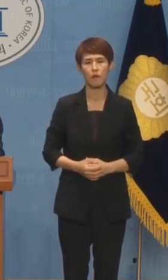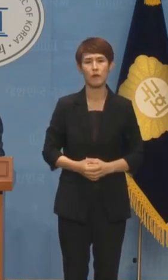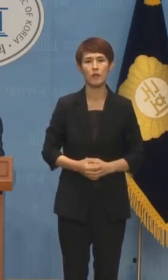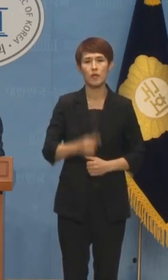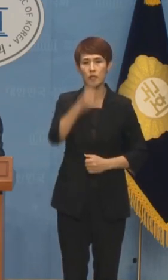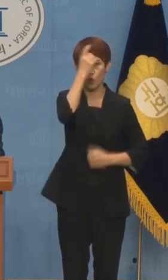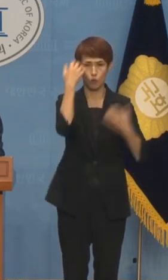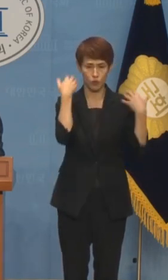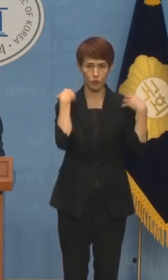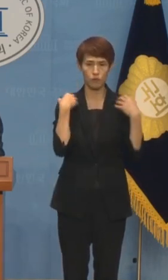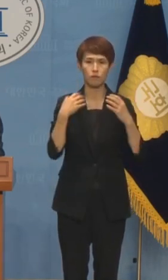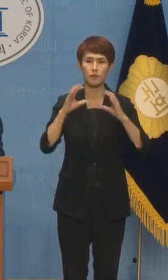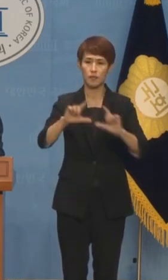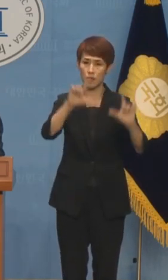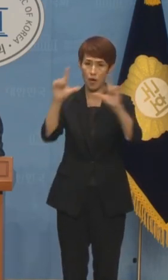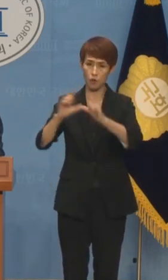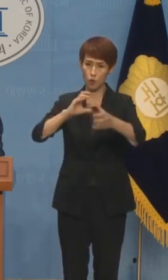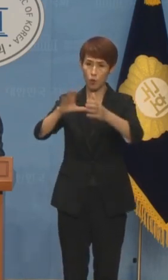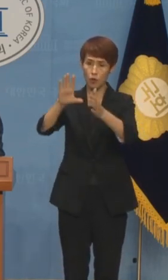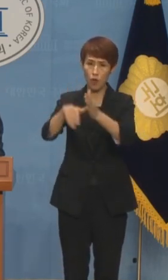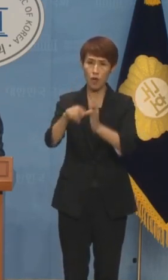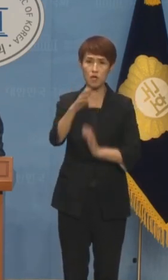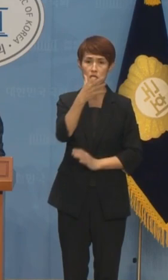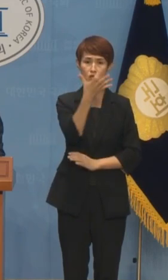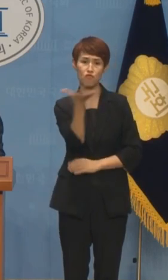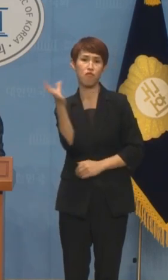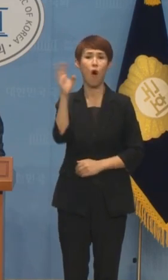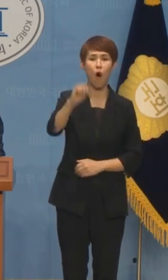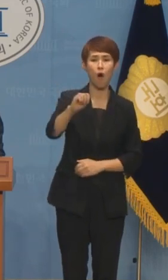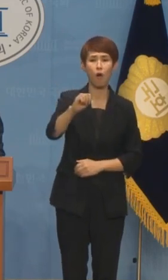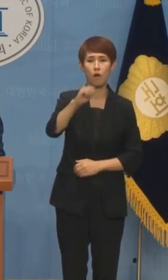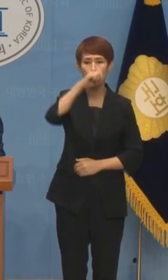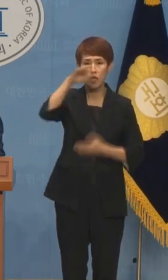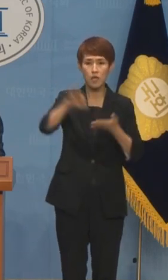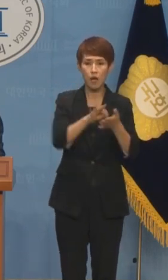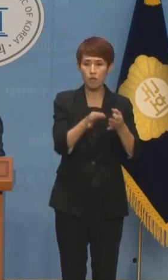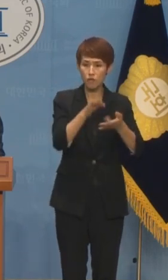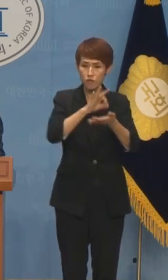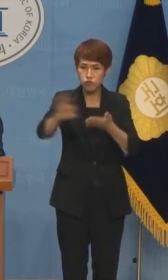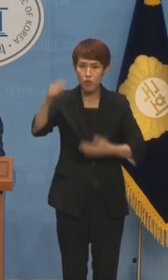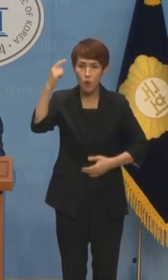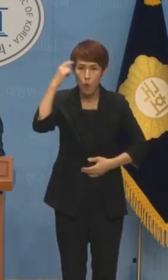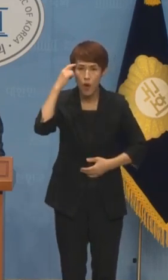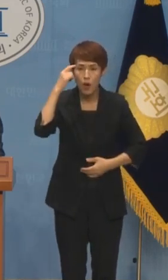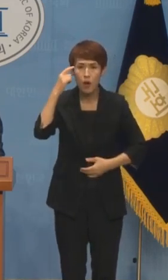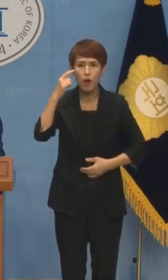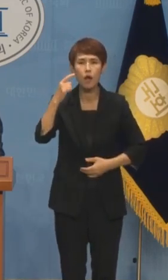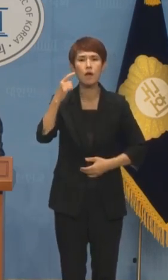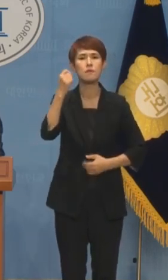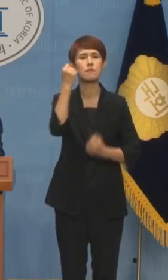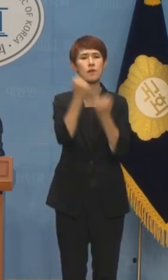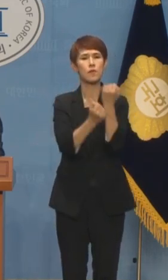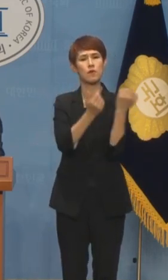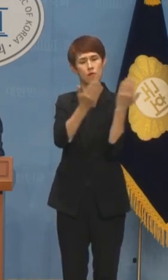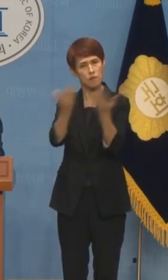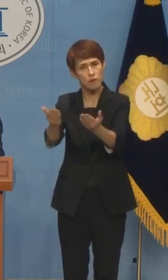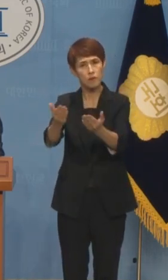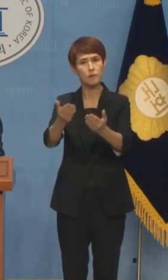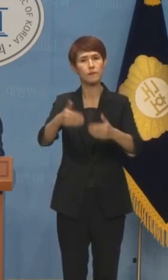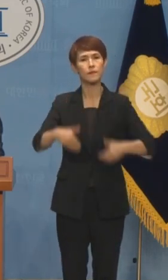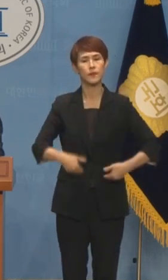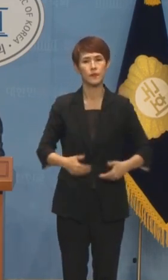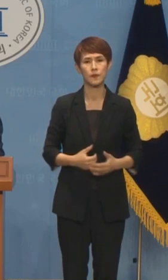정부는 민생 토론회에 왜 19억이 넘는 예산을 투입했는지 국민께서 납득하도록